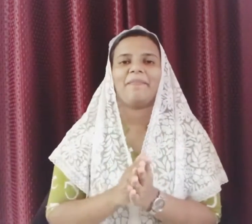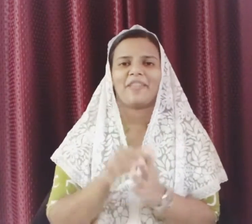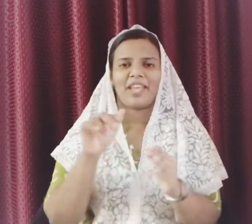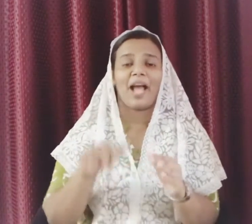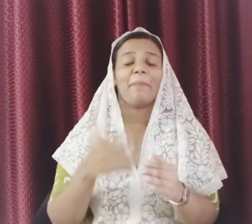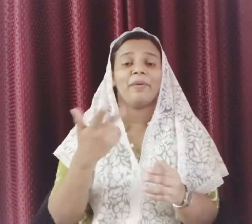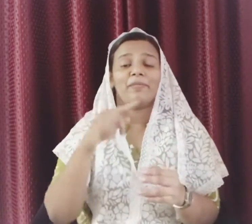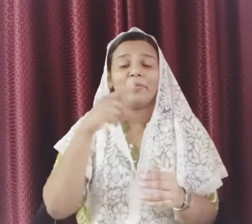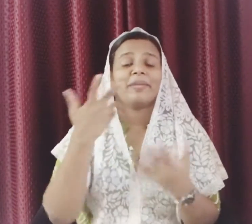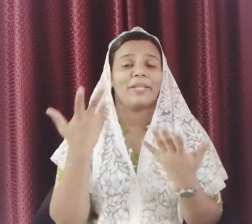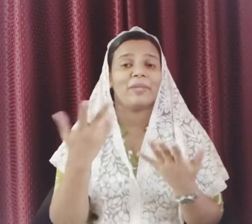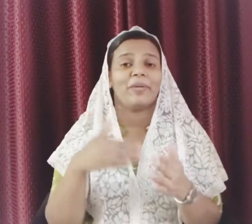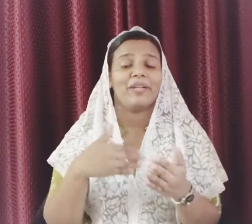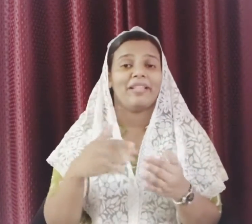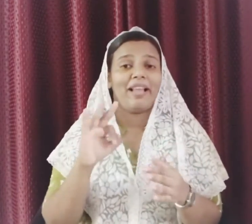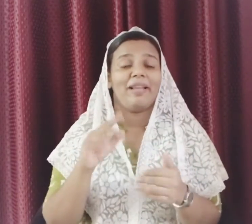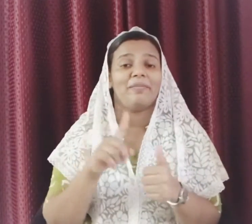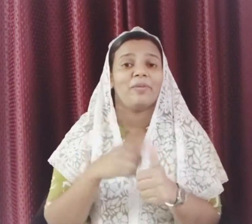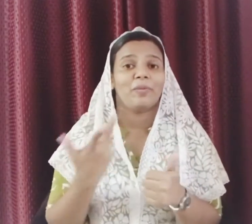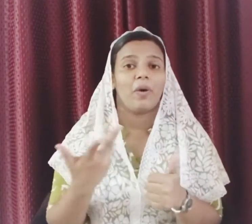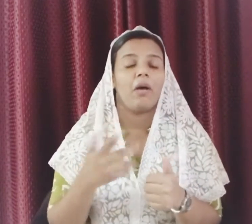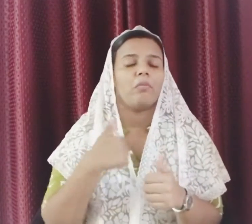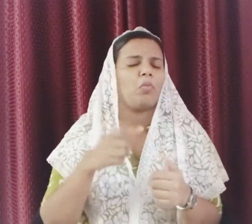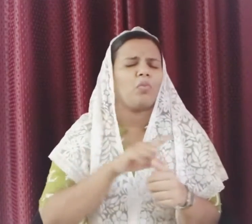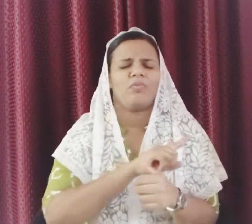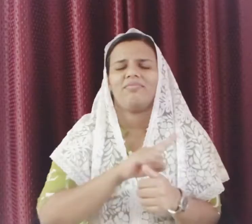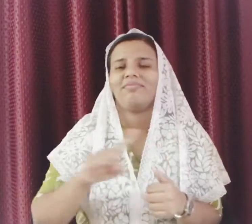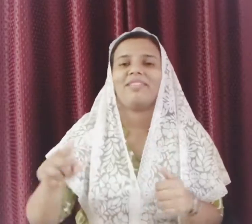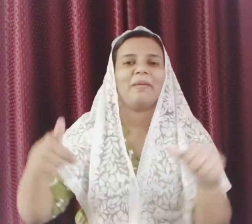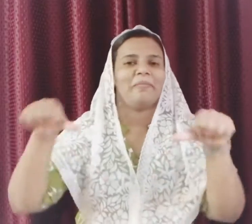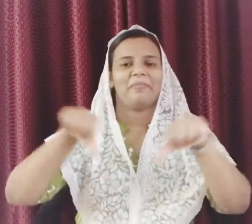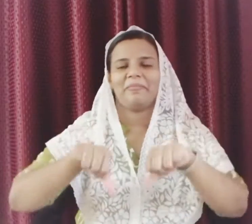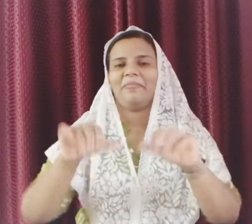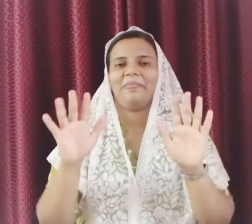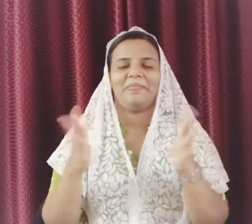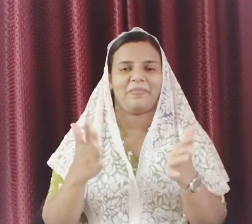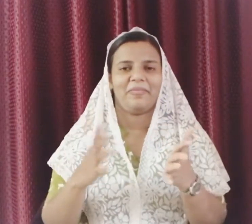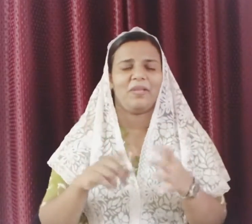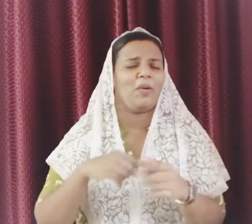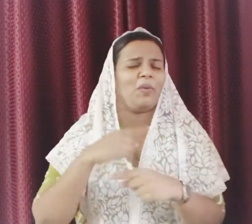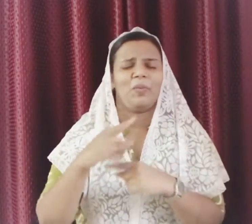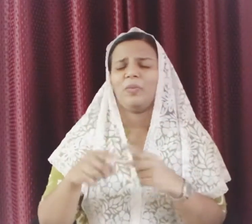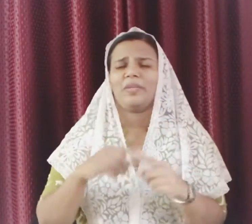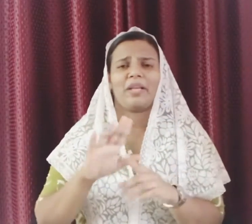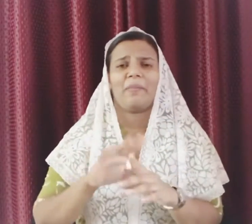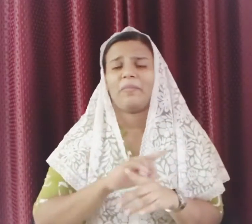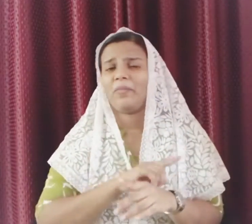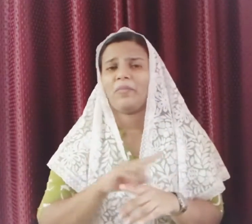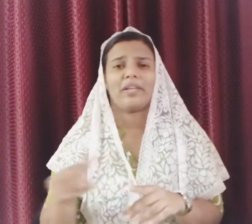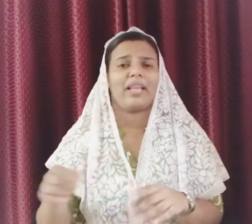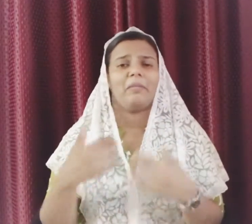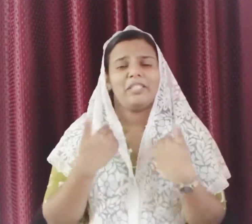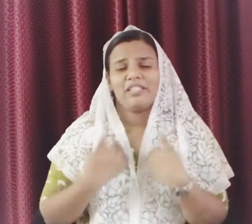ജീവിക്കുമ്പോൾ എന്താ നമുക്ക് അനുഗ്രഹം ഉണ്ടാകുന്നത്? നമ്മൾ ഒരിക്കലും പരാജയപ്പെട്ടു പോകുന്നൊരവസ്ഥയില്ല, നമ്മളൊരിക്കലും ആമേൻ തളർന്നു